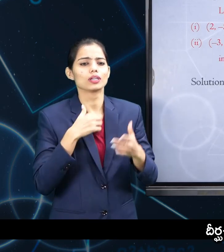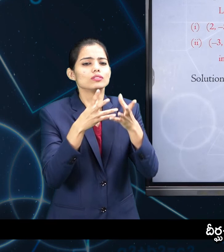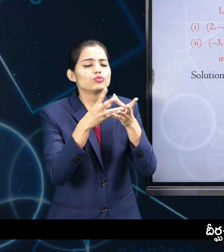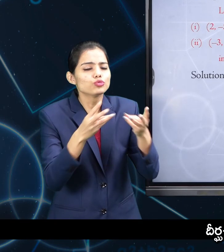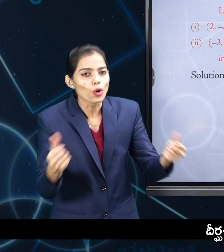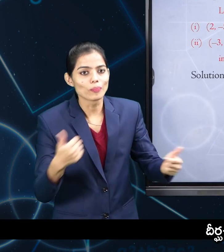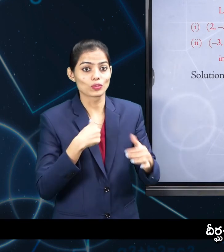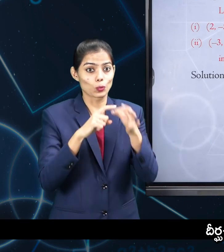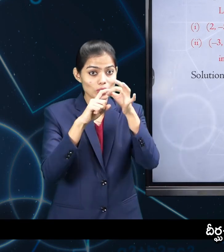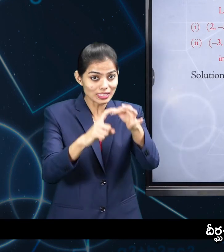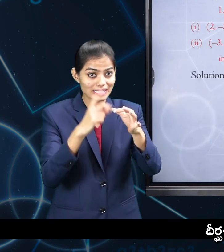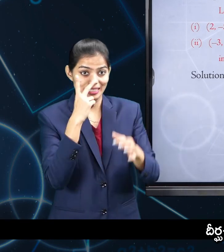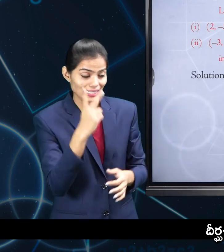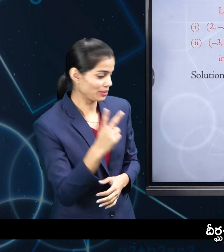దీర్ఘచతురస్రాకార కోఆర్డినేట్ సిస్టంలో.